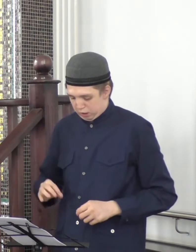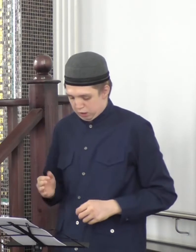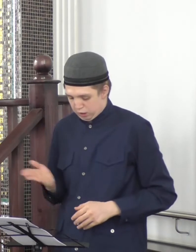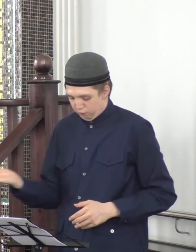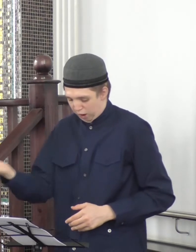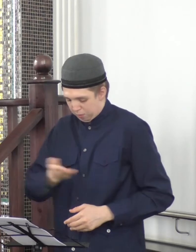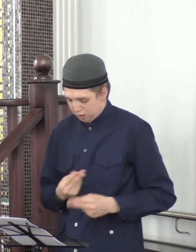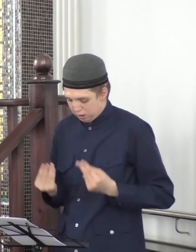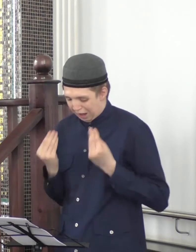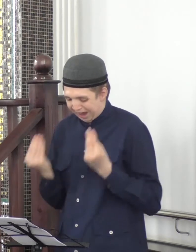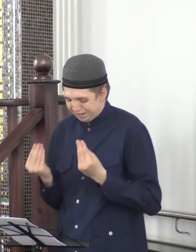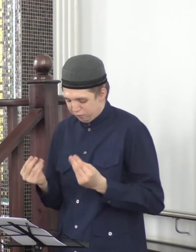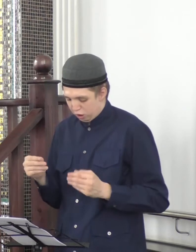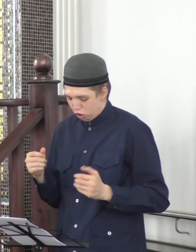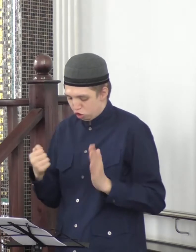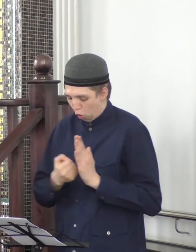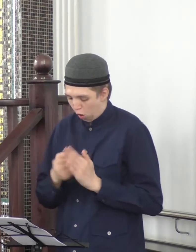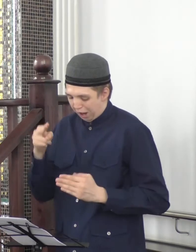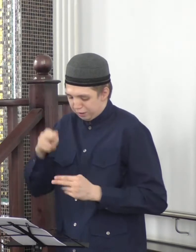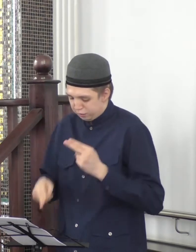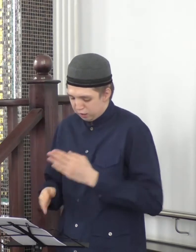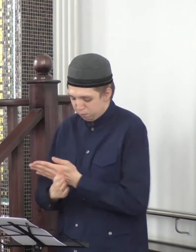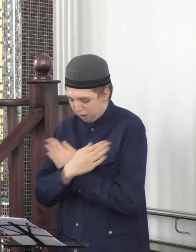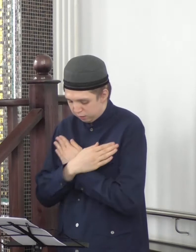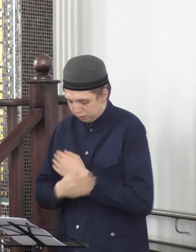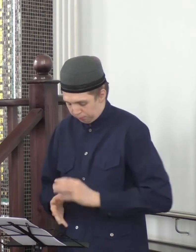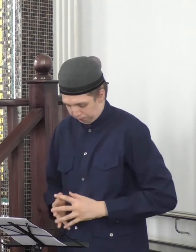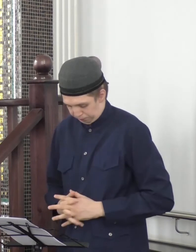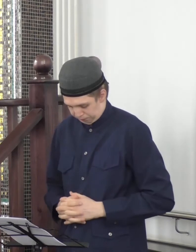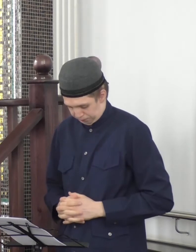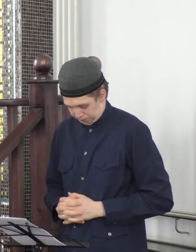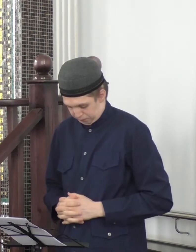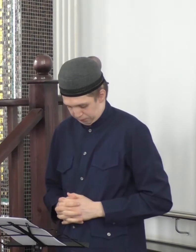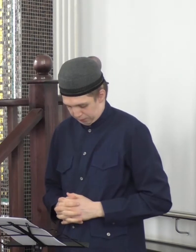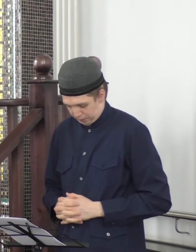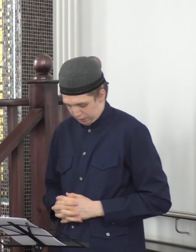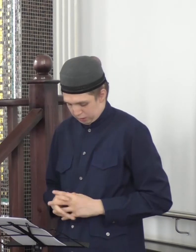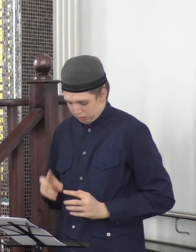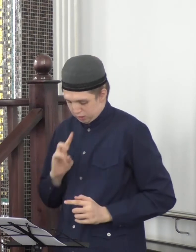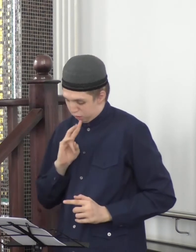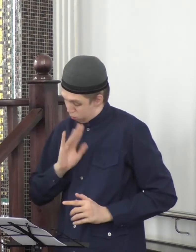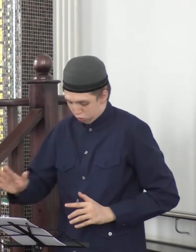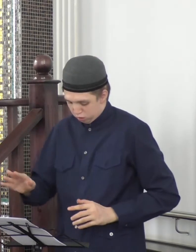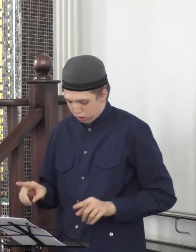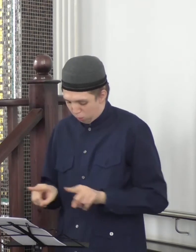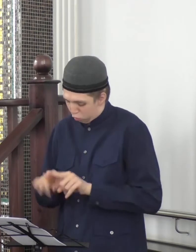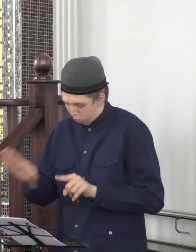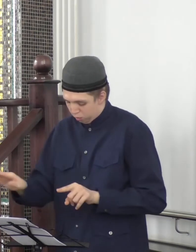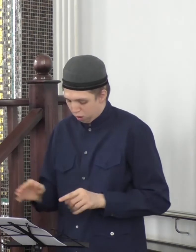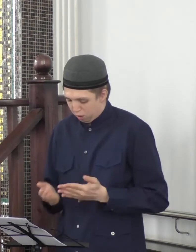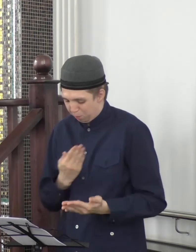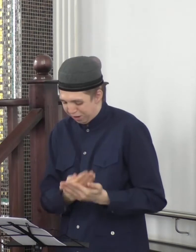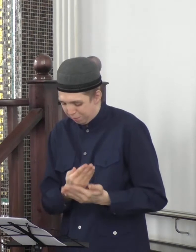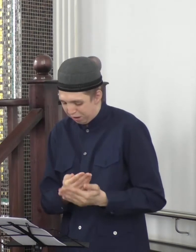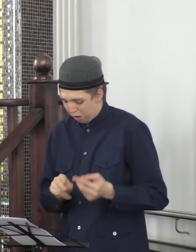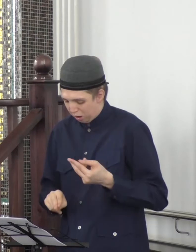кисә телефондары без белән һәрберебез кулланабыз, шулай бит. Бүтене без аны көненә бер тапкыр, тәүлеккә бер тапкыр куеп, аңа